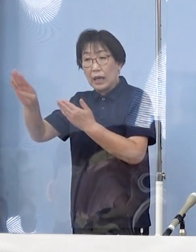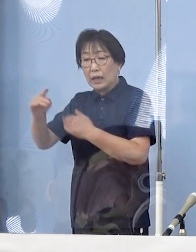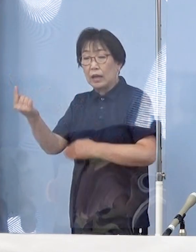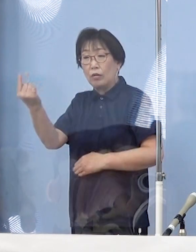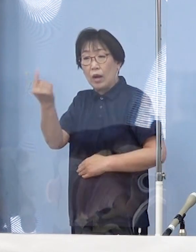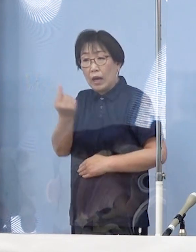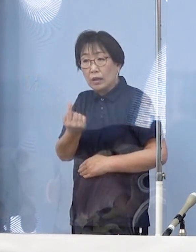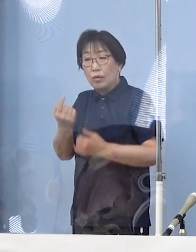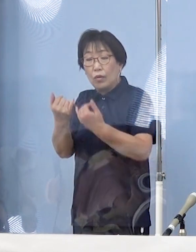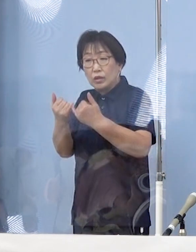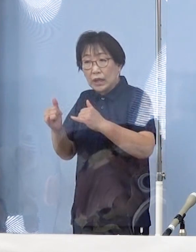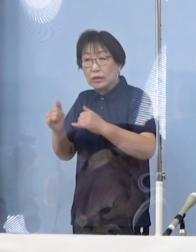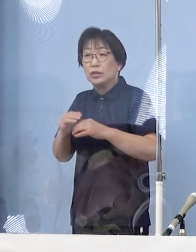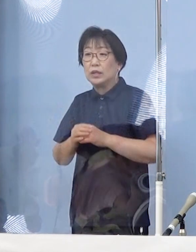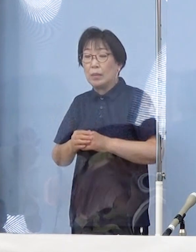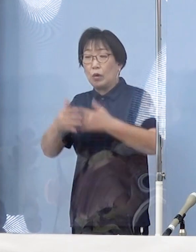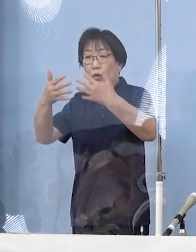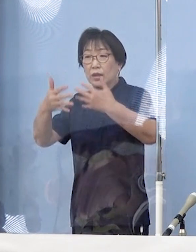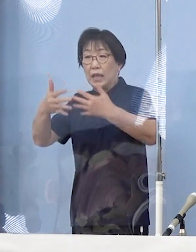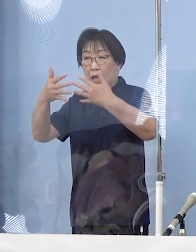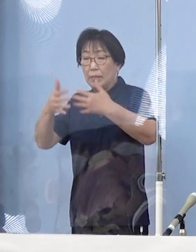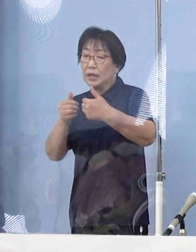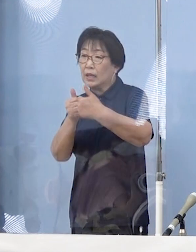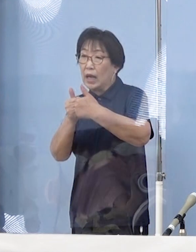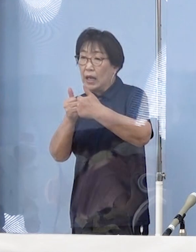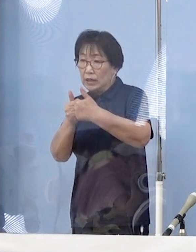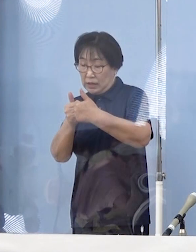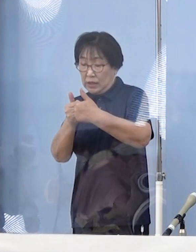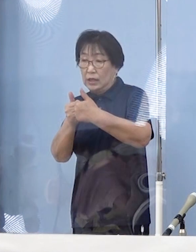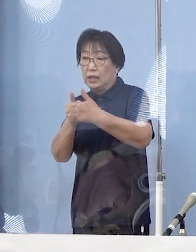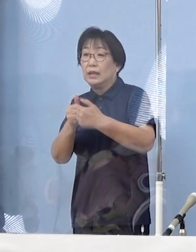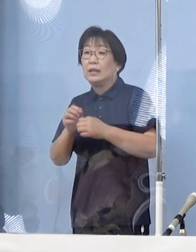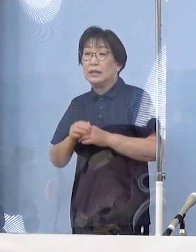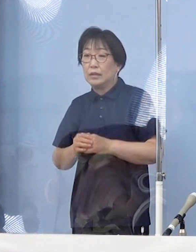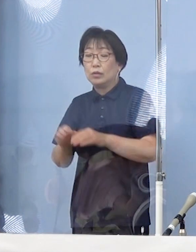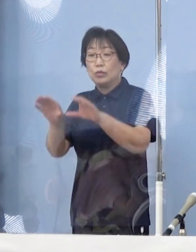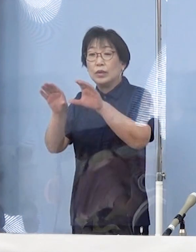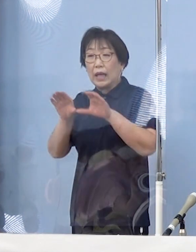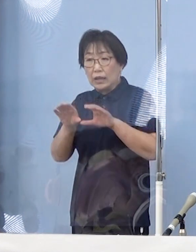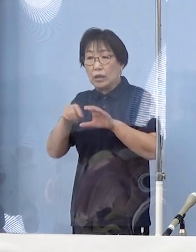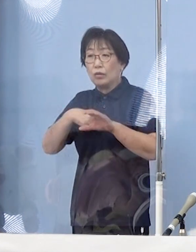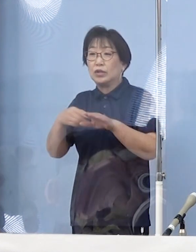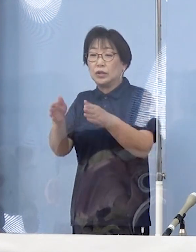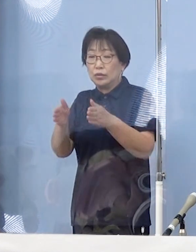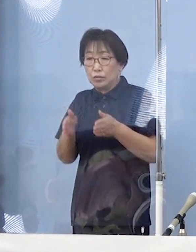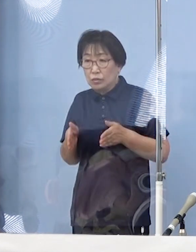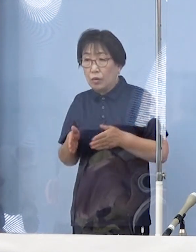についても、テレビ会議の活用等により、受け入れの自粛をお願いいたします。